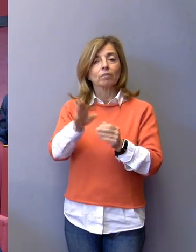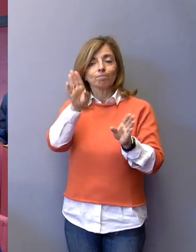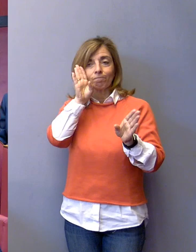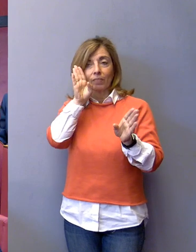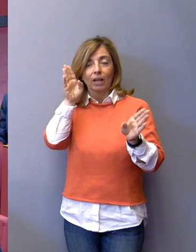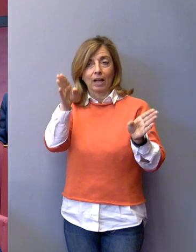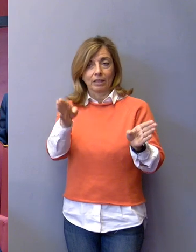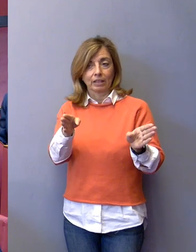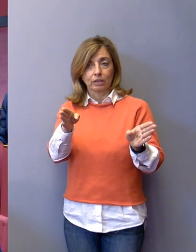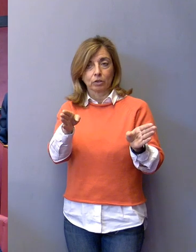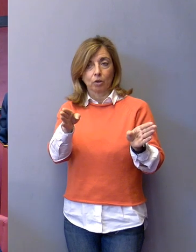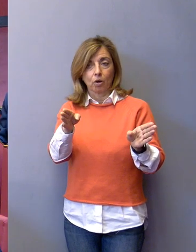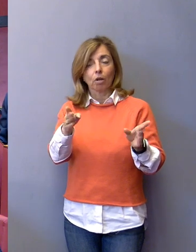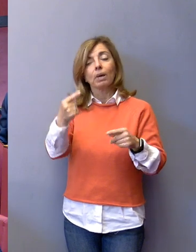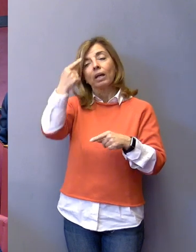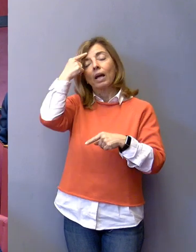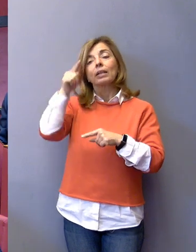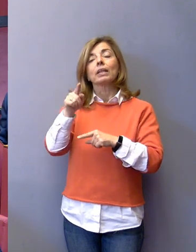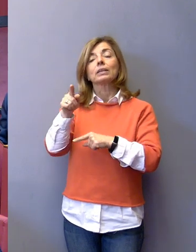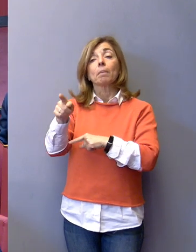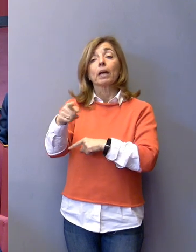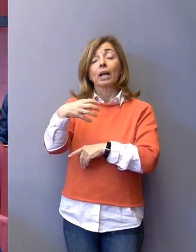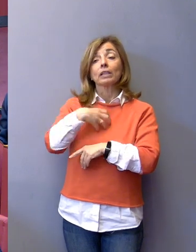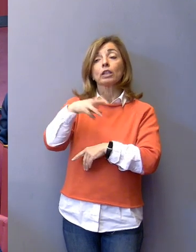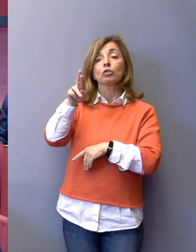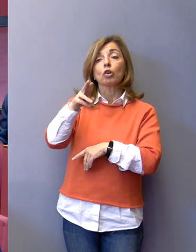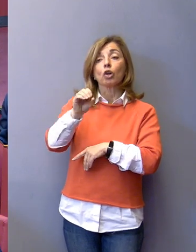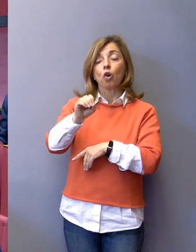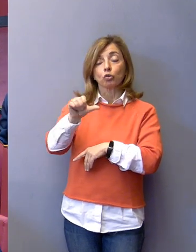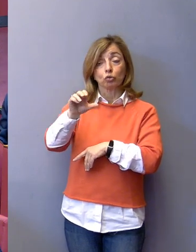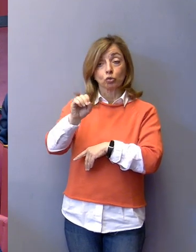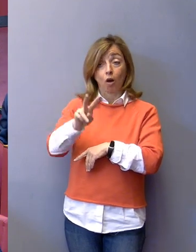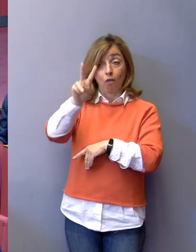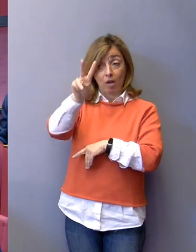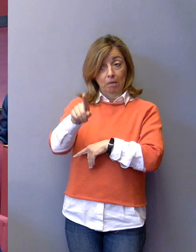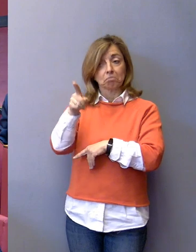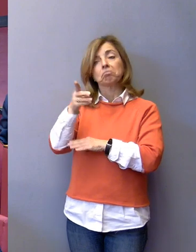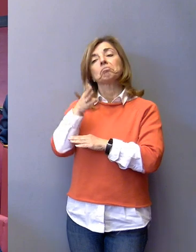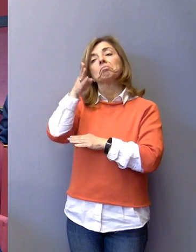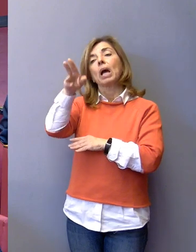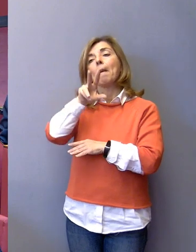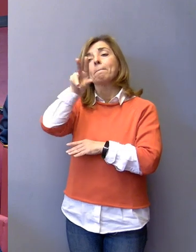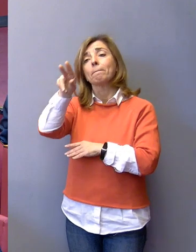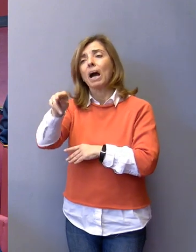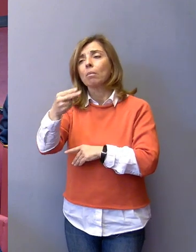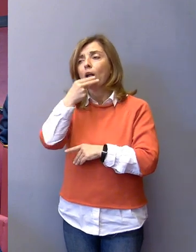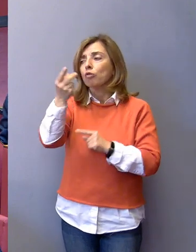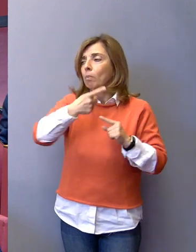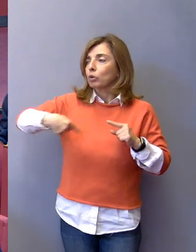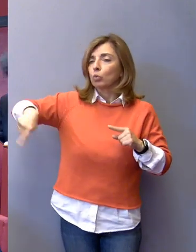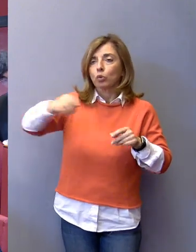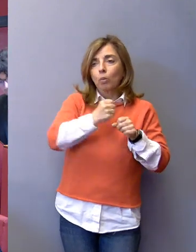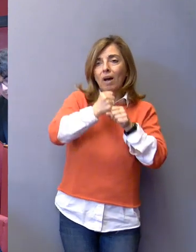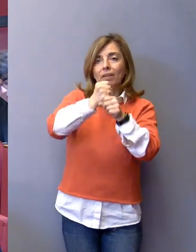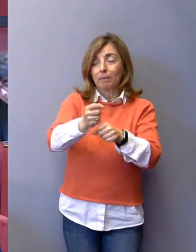attenzione di poter sapere cosa va a dire a nostro nome perché quando va lì vadì la nostro nome detto questo la e